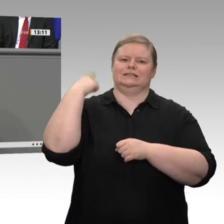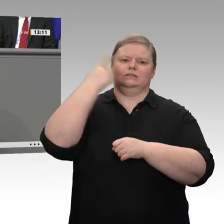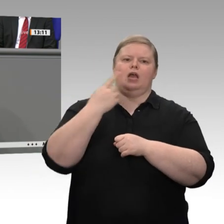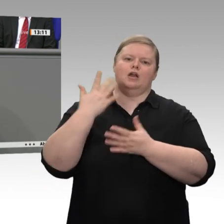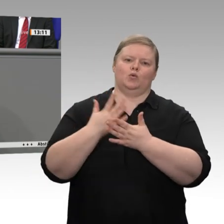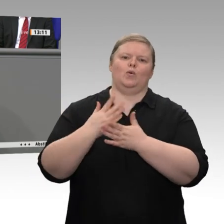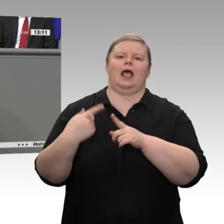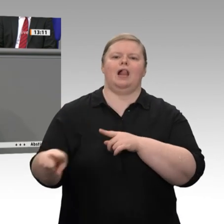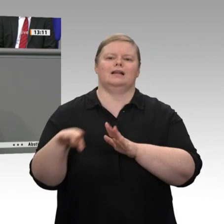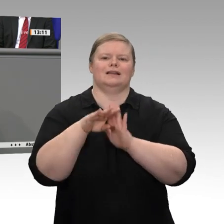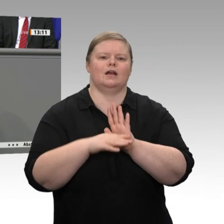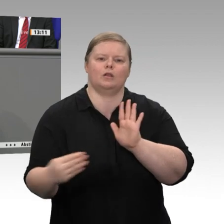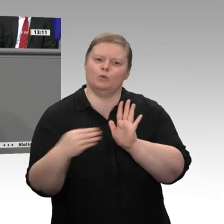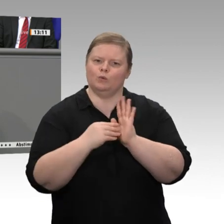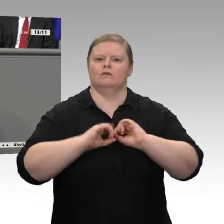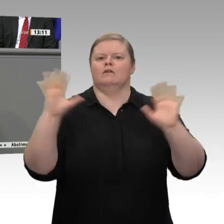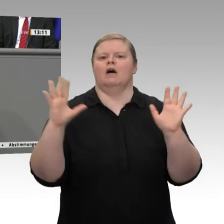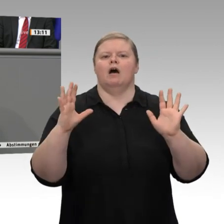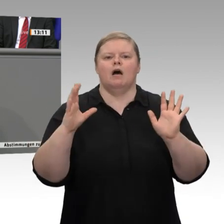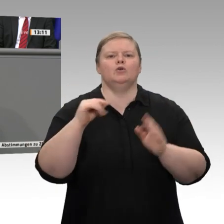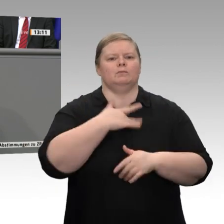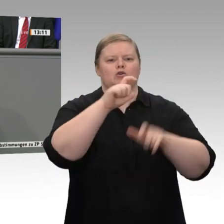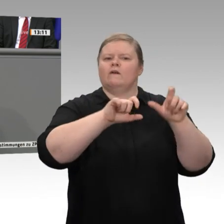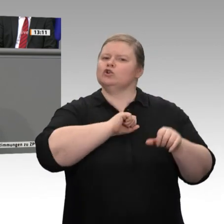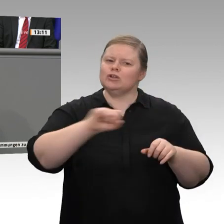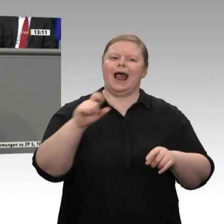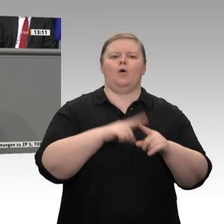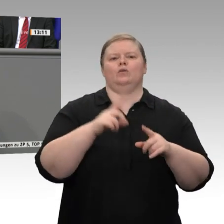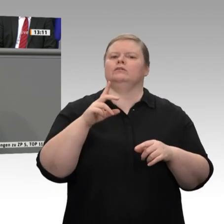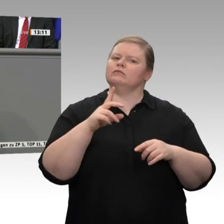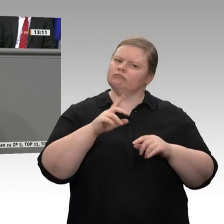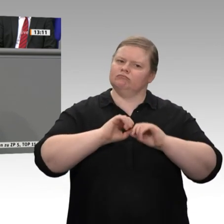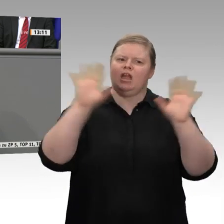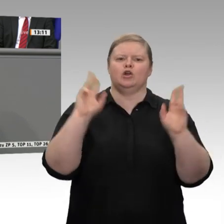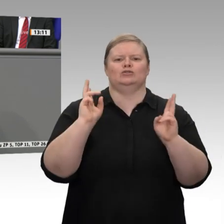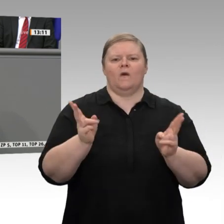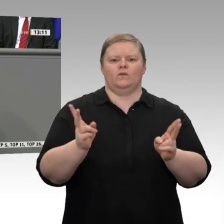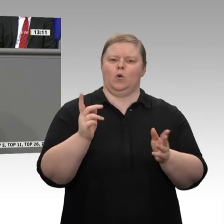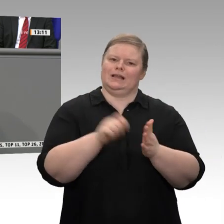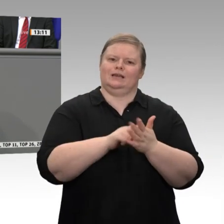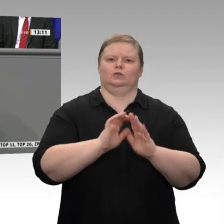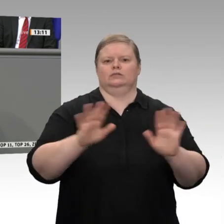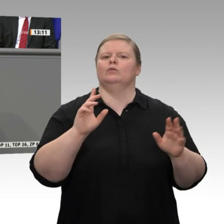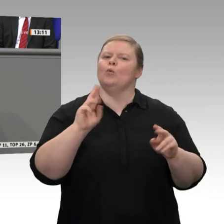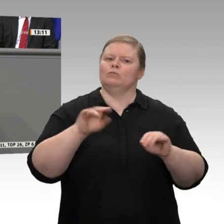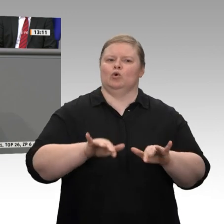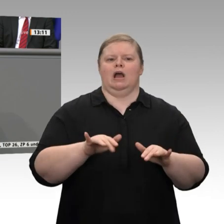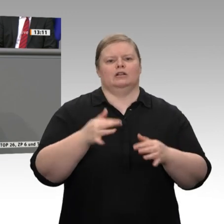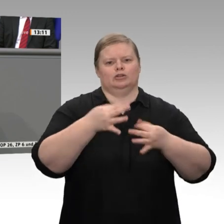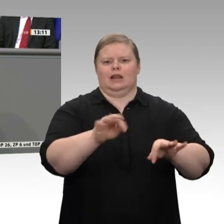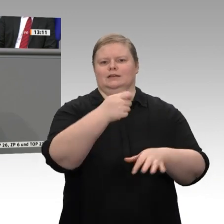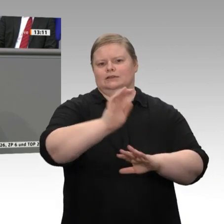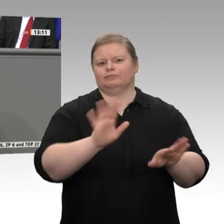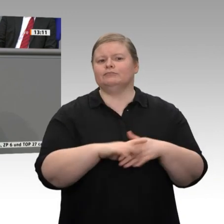Nun ist eine Debatte um die rechtstechnische Umsetzung dieser Lösung Erlass oder